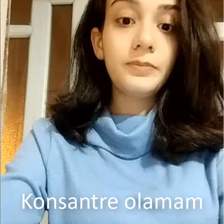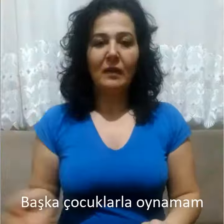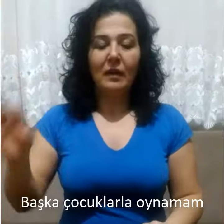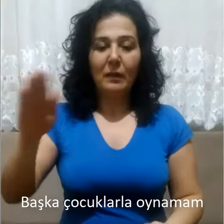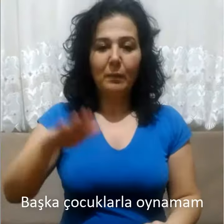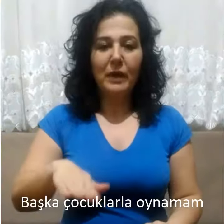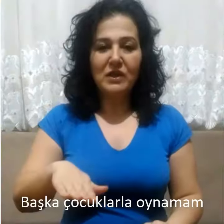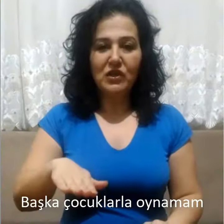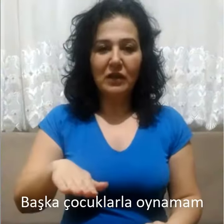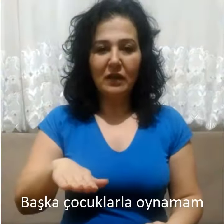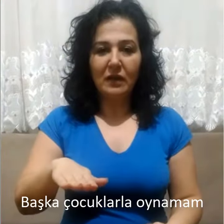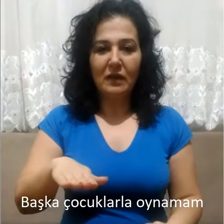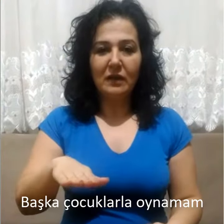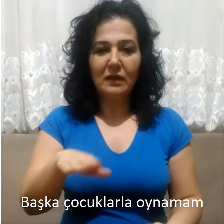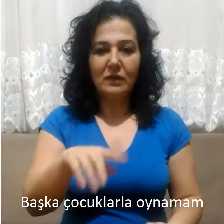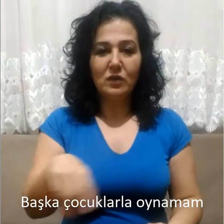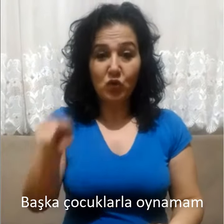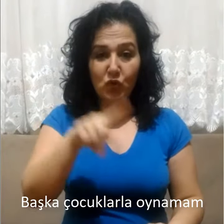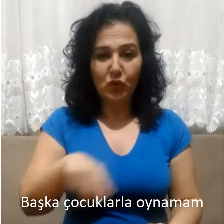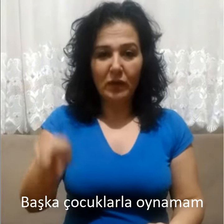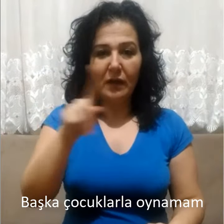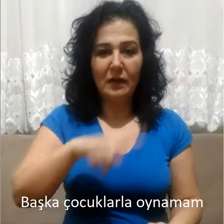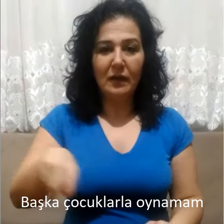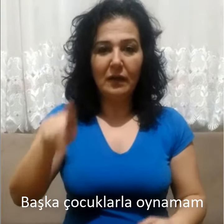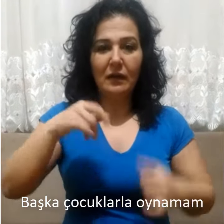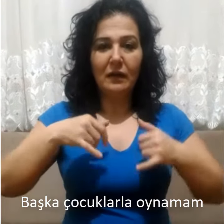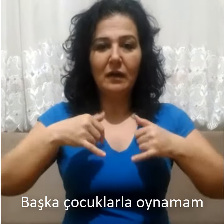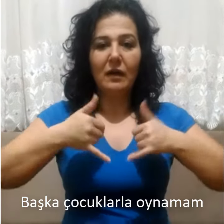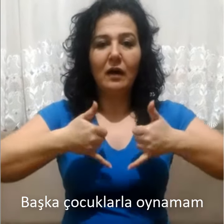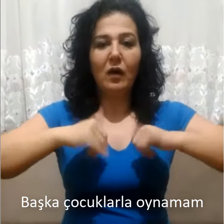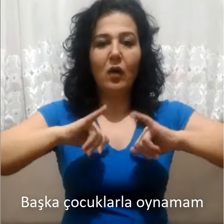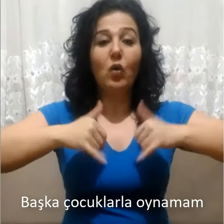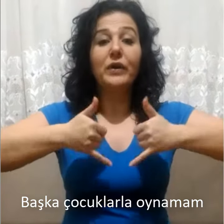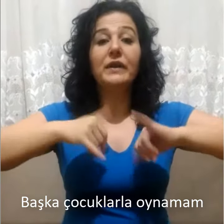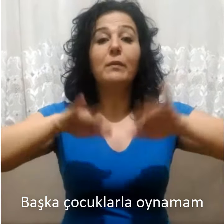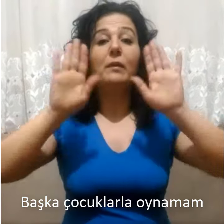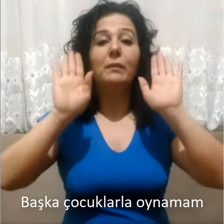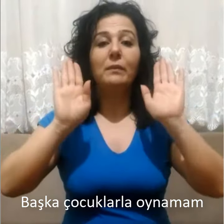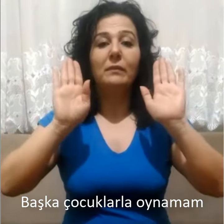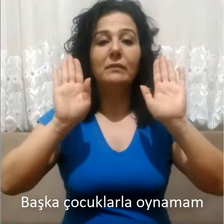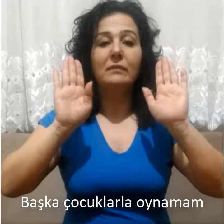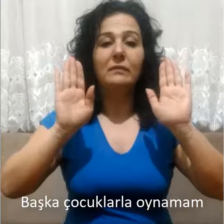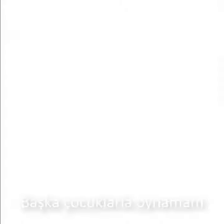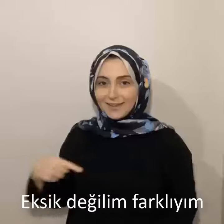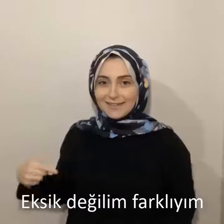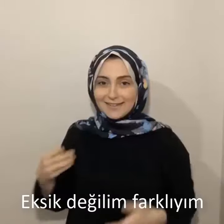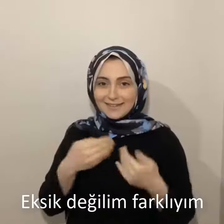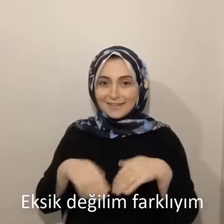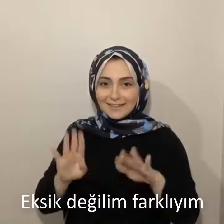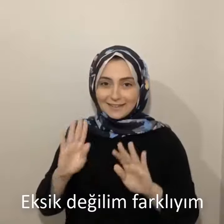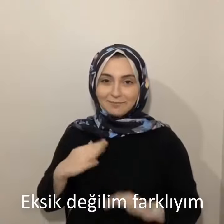Başka çocuklarla oynamam. Eksik değilim,